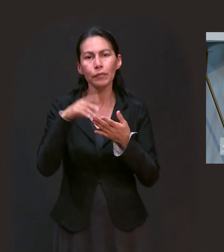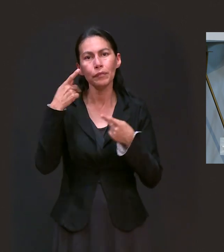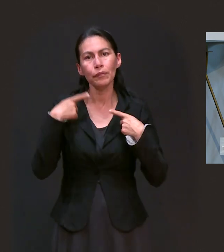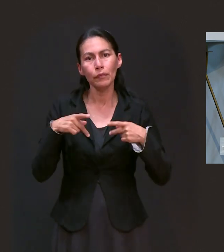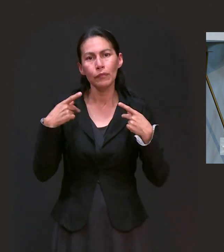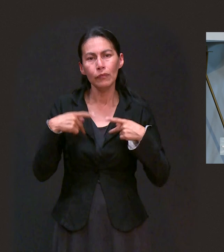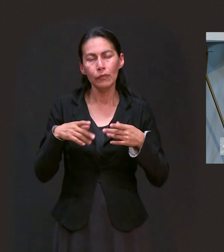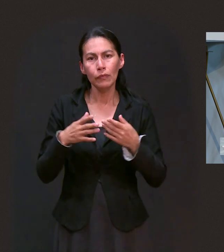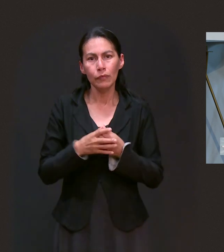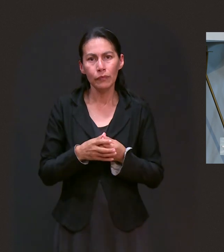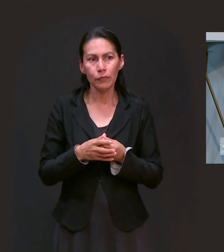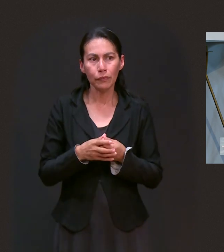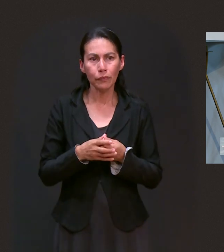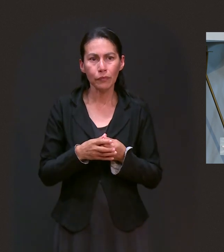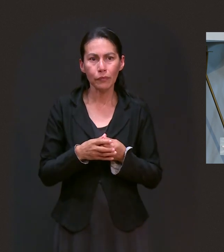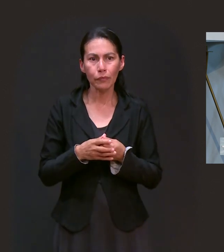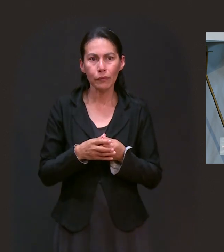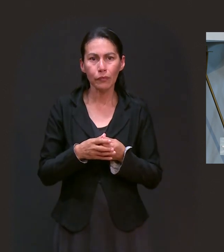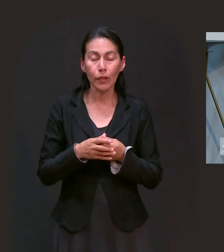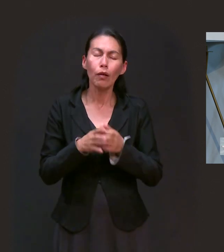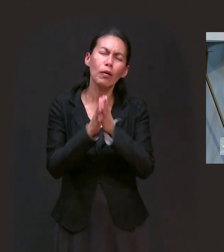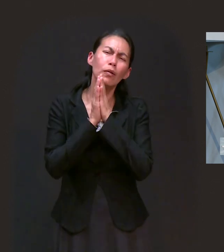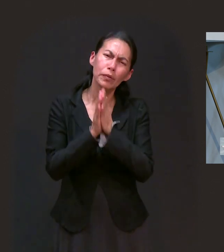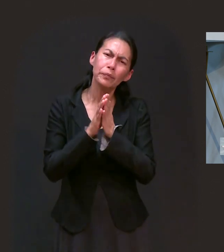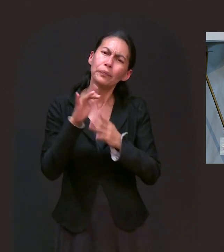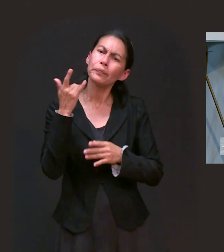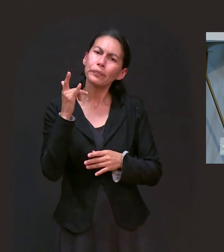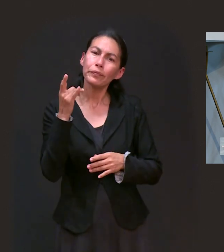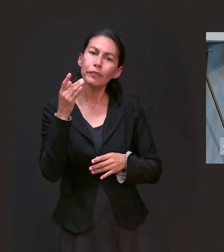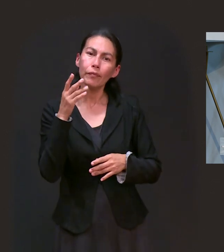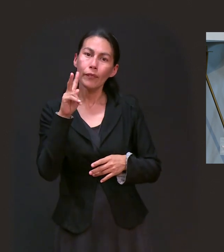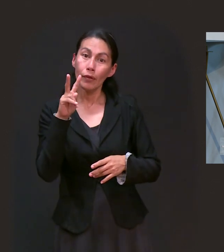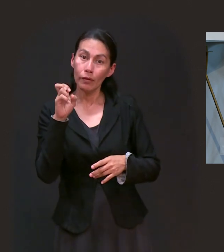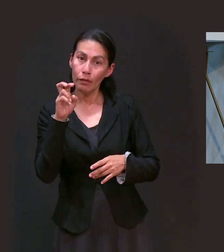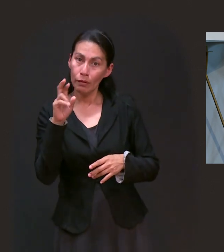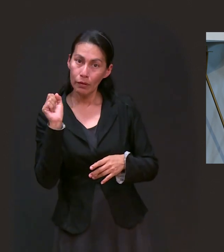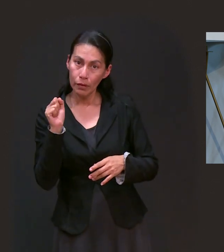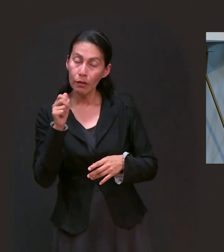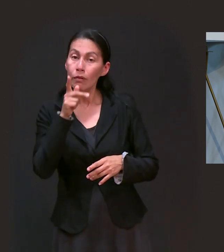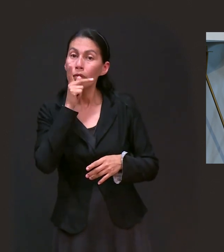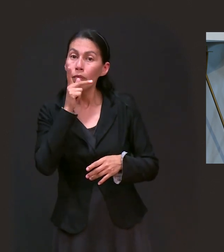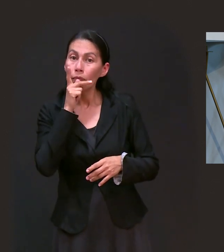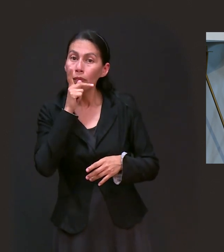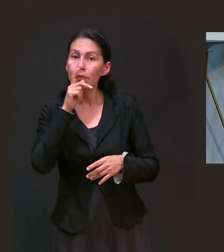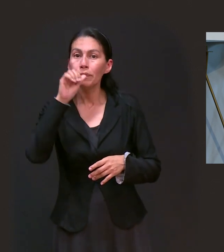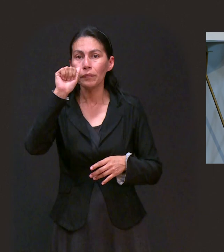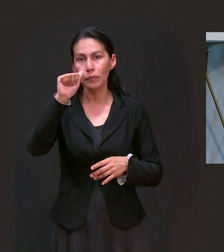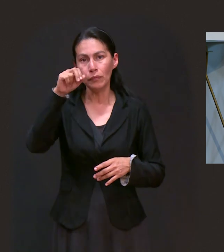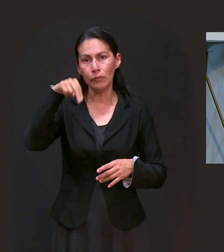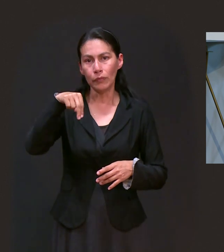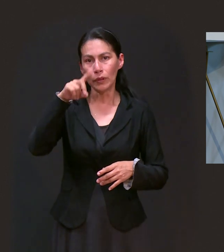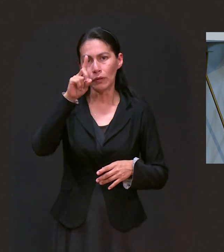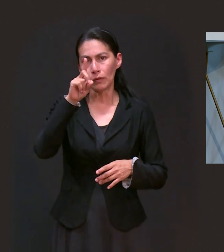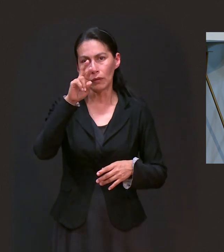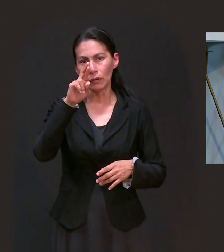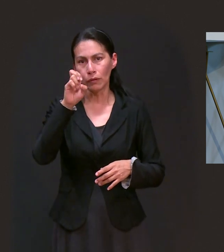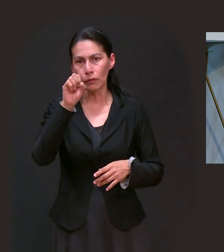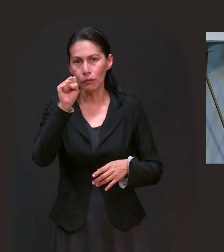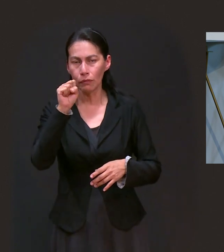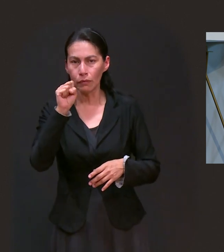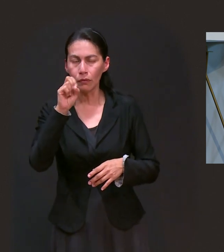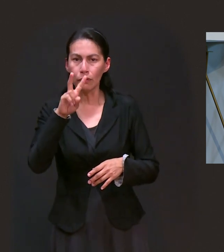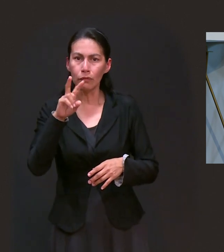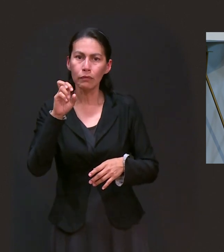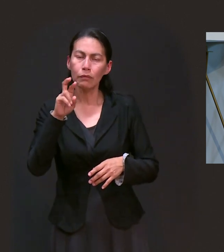pantalla y también debemos seguir orando por julio verá y el papá de julio